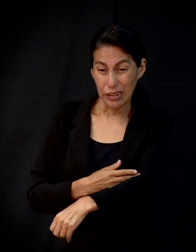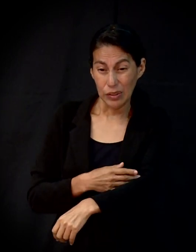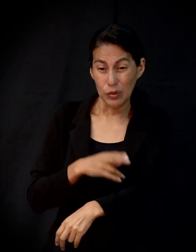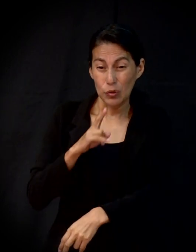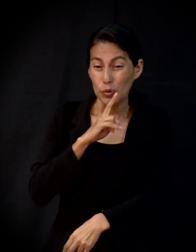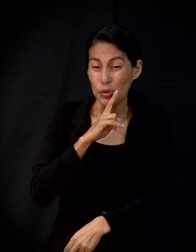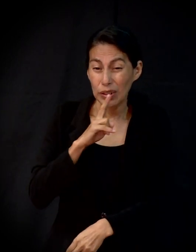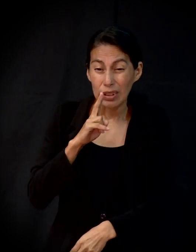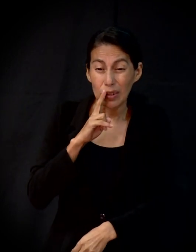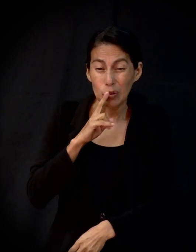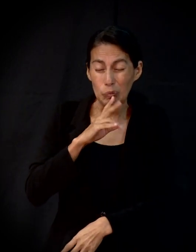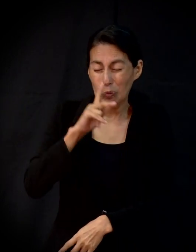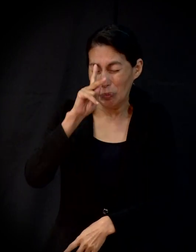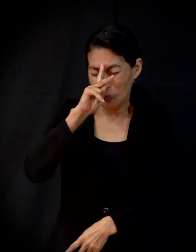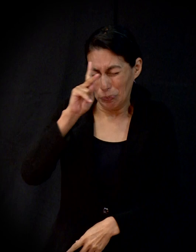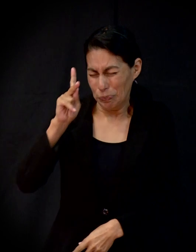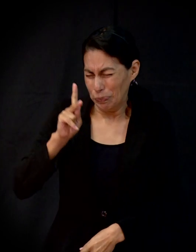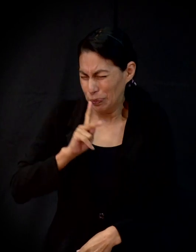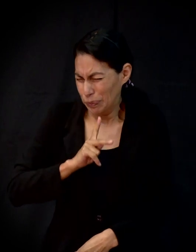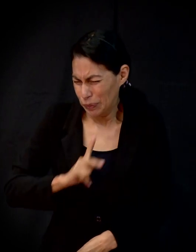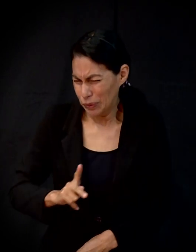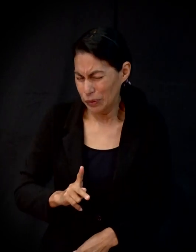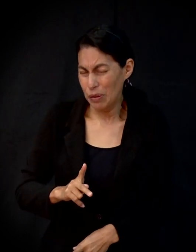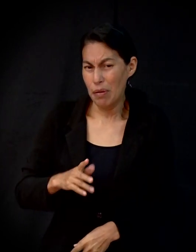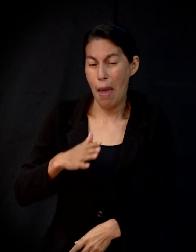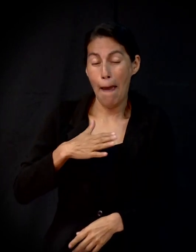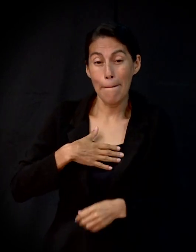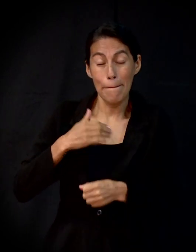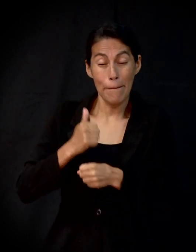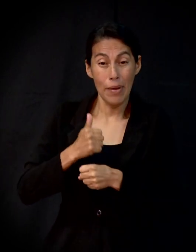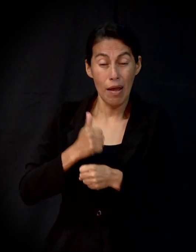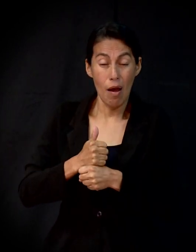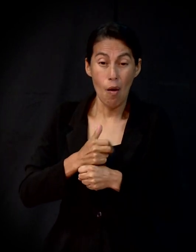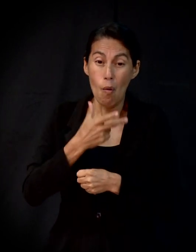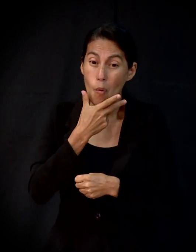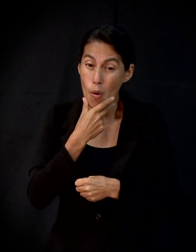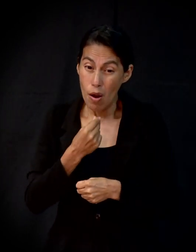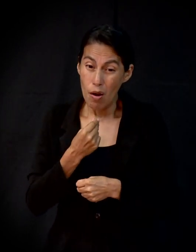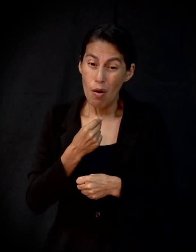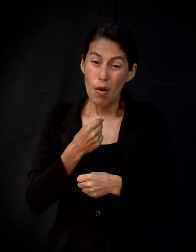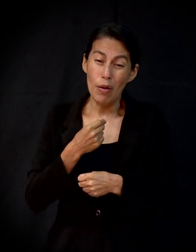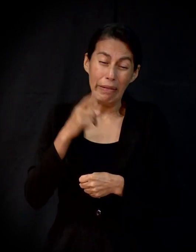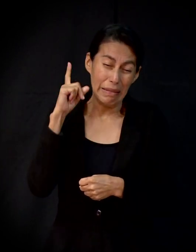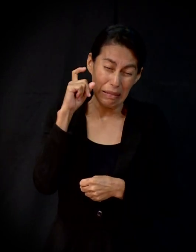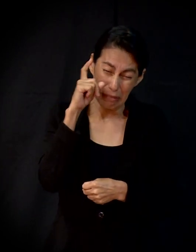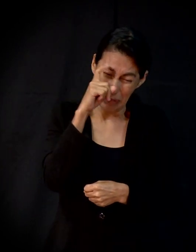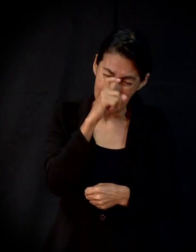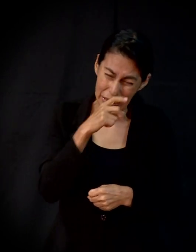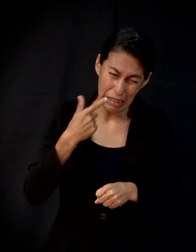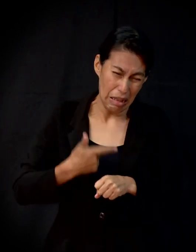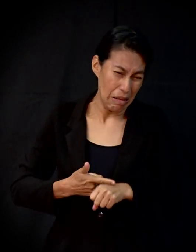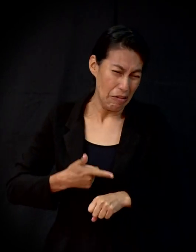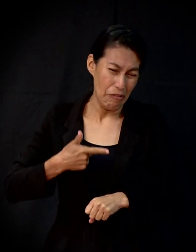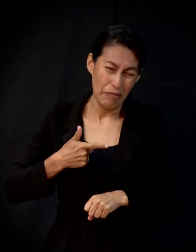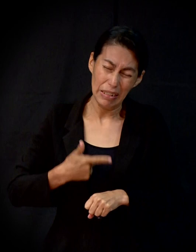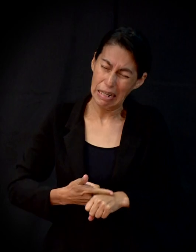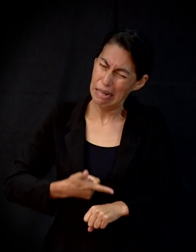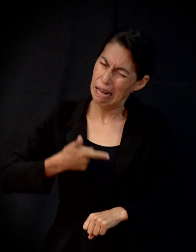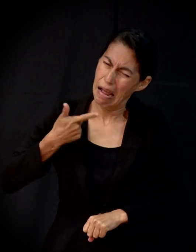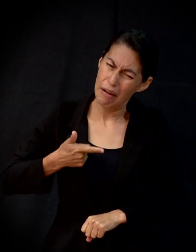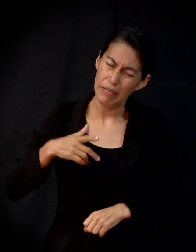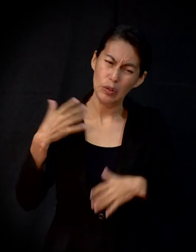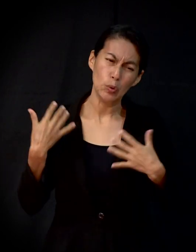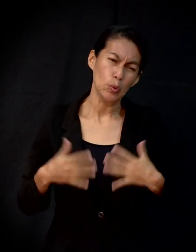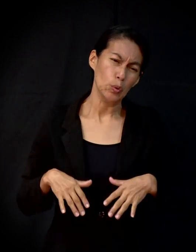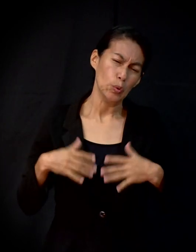Mi abuelito estaba en un estado más crítico que estaba con mi mamá en muchos días. Con el